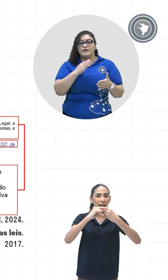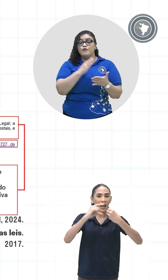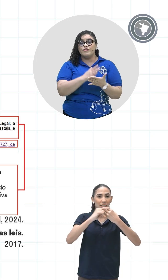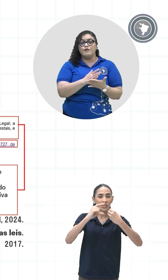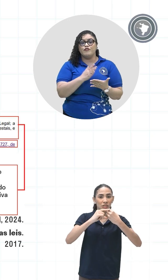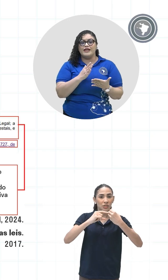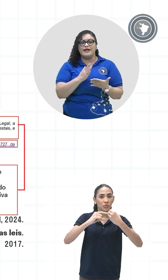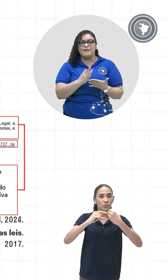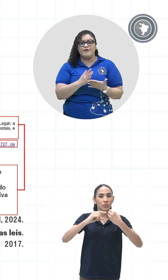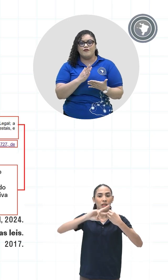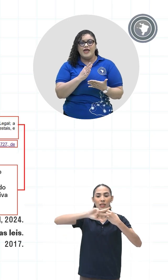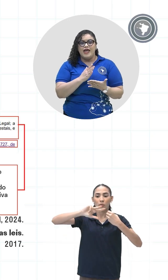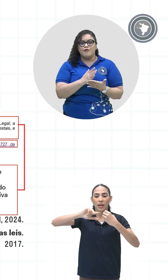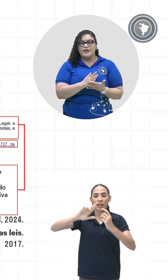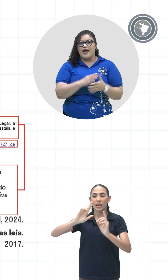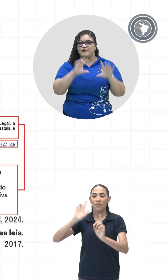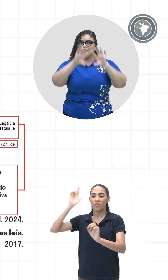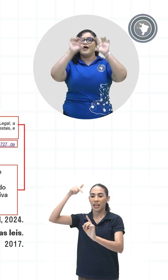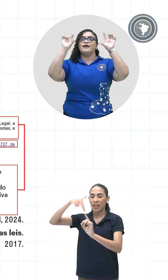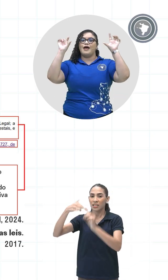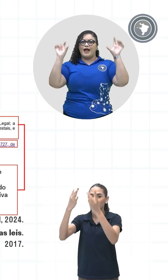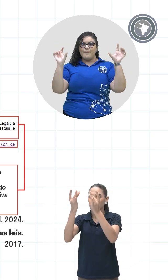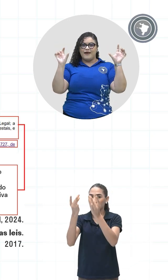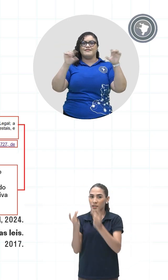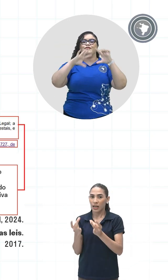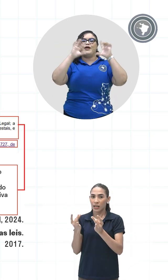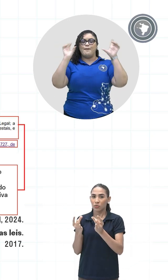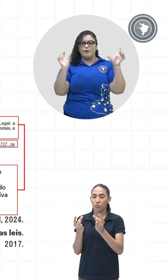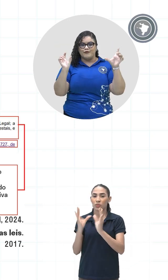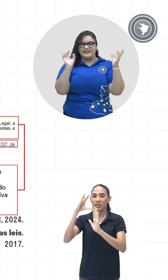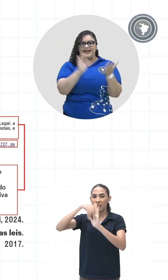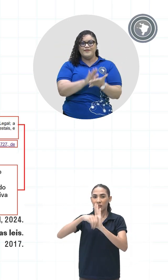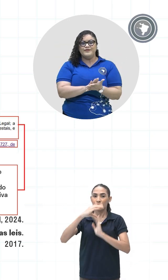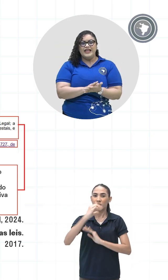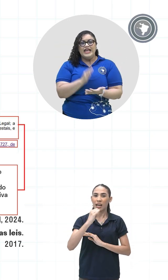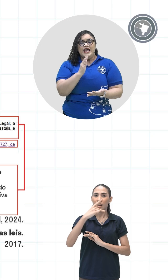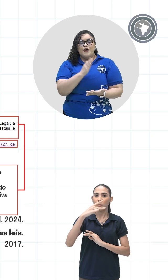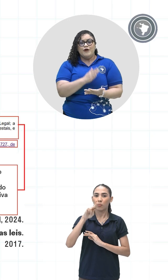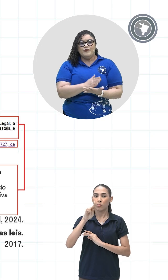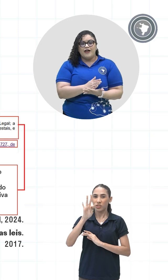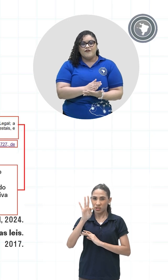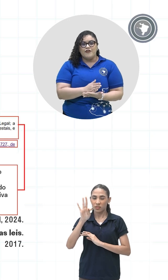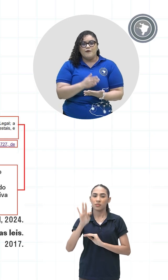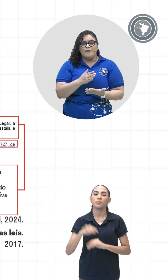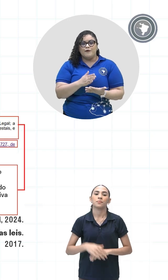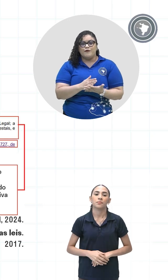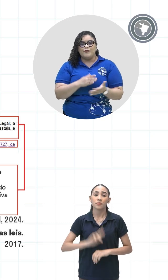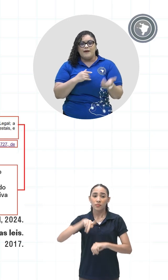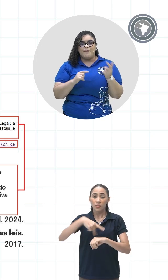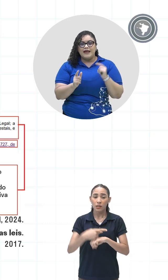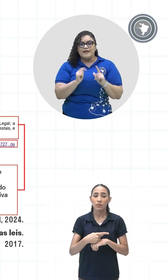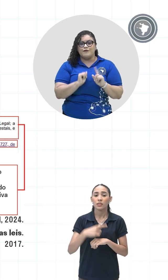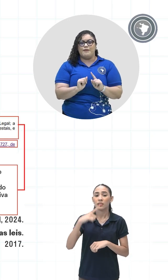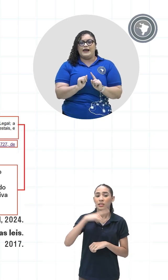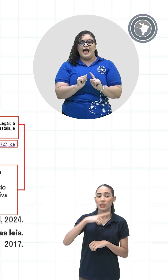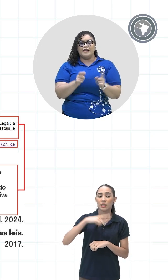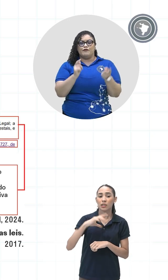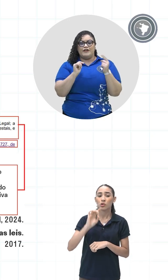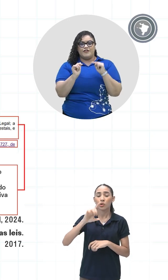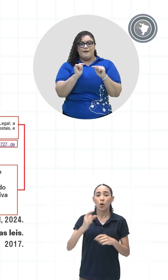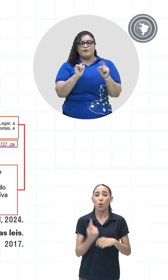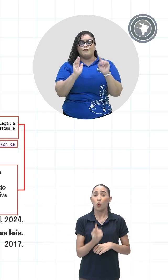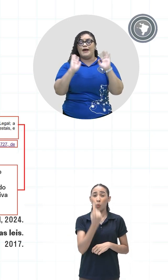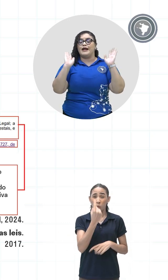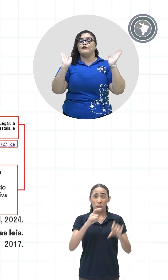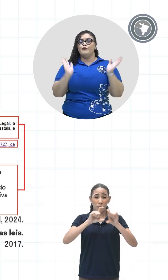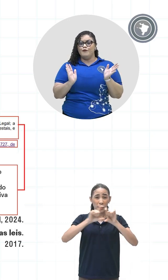estão diretamente explicados na cabeça, no caput, né? Quando o artigo possui apenas um parágrafo,